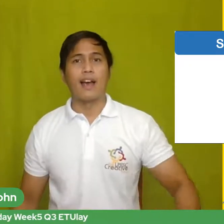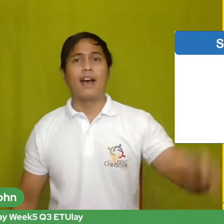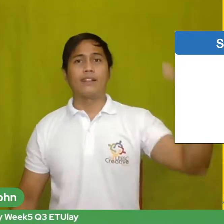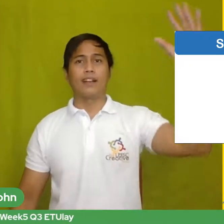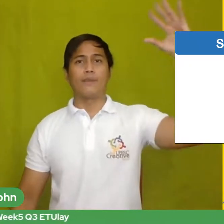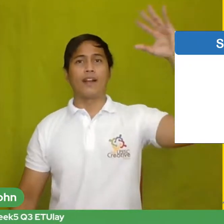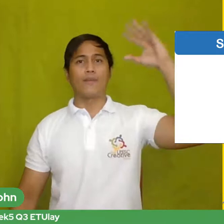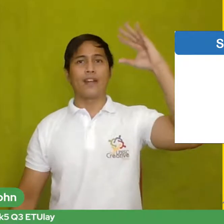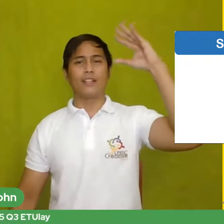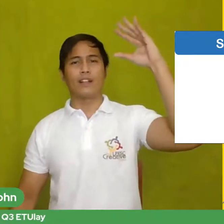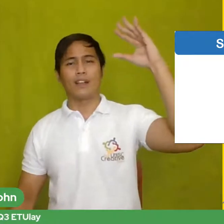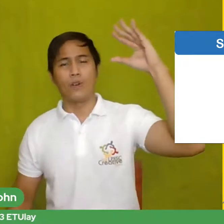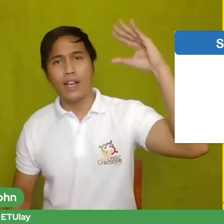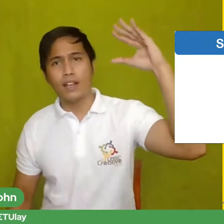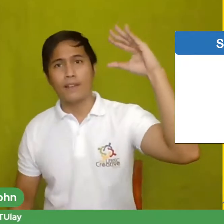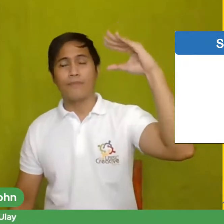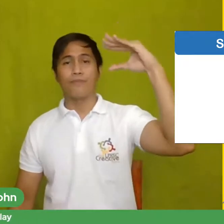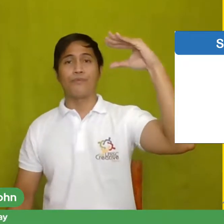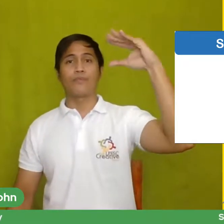At ang kabilang kamay natin, ang kaliwa.